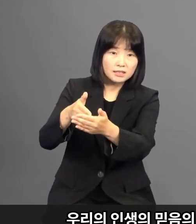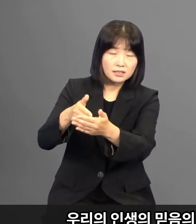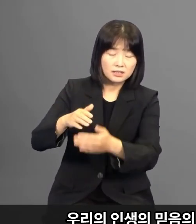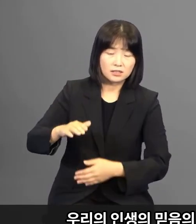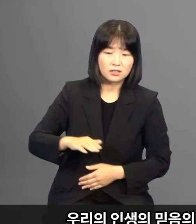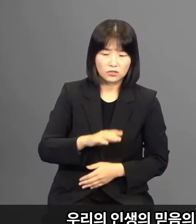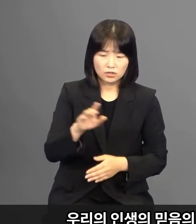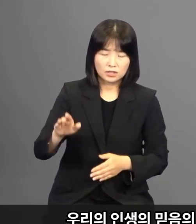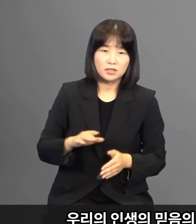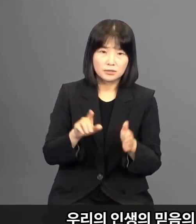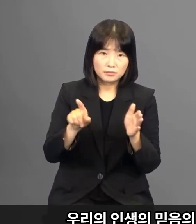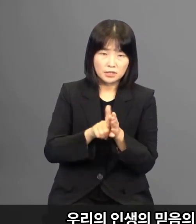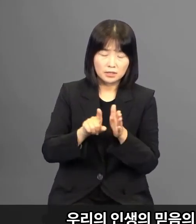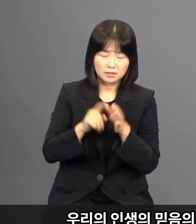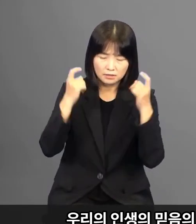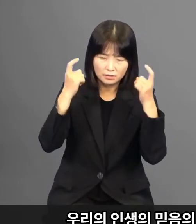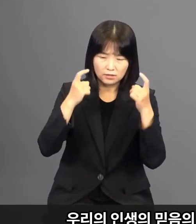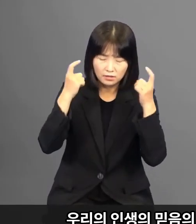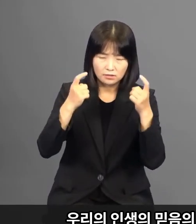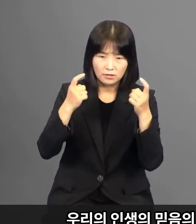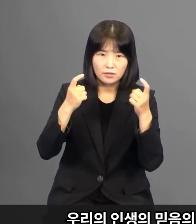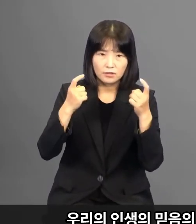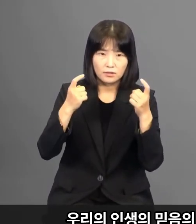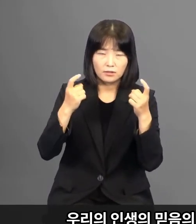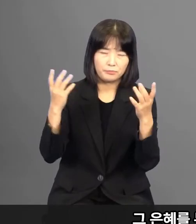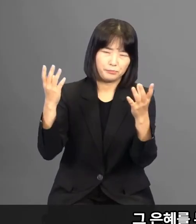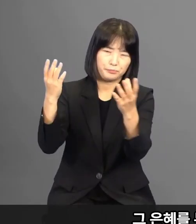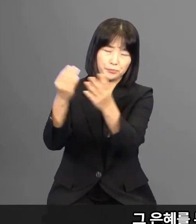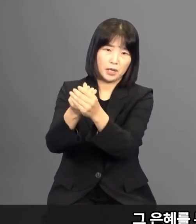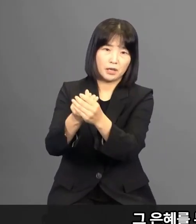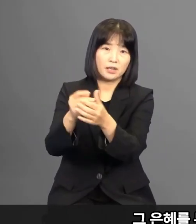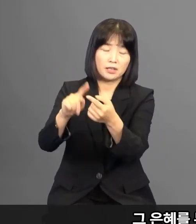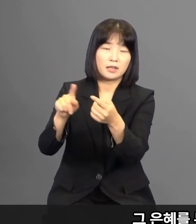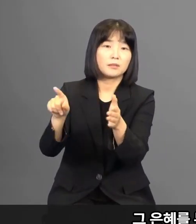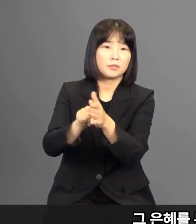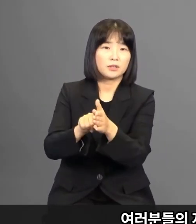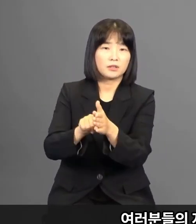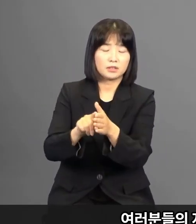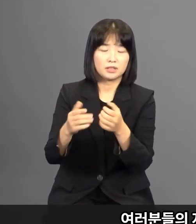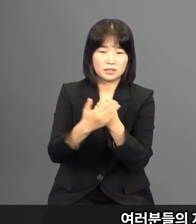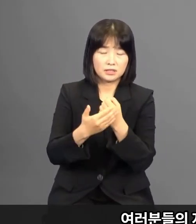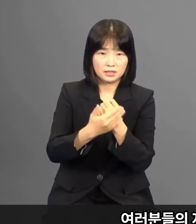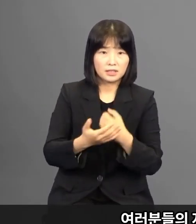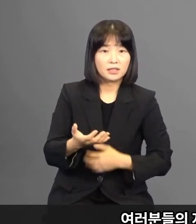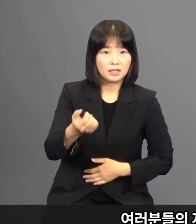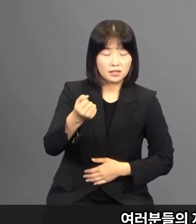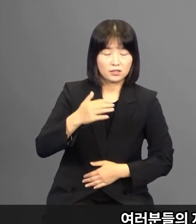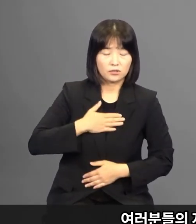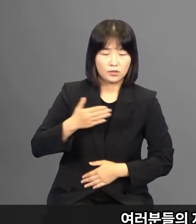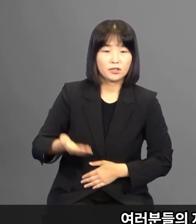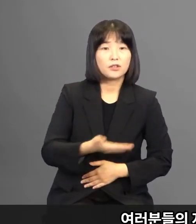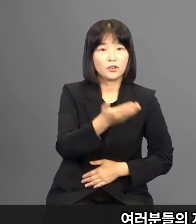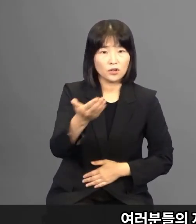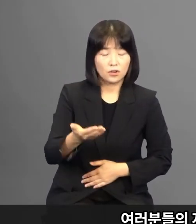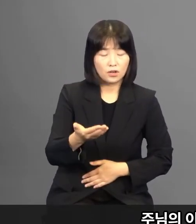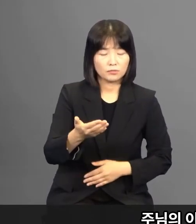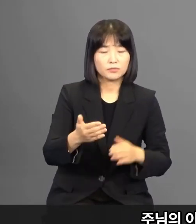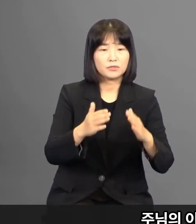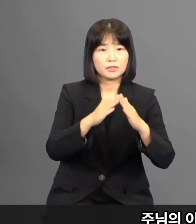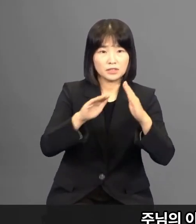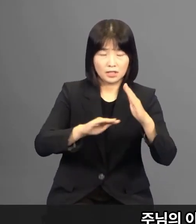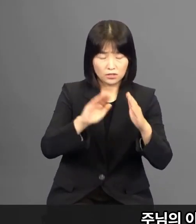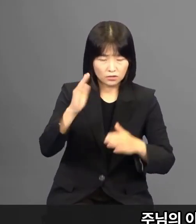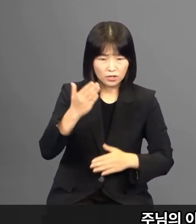여정을 완주하게 될 줄로 믿습니다. 그 은혜를 누리는 저와 여러분들과 여러분들의 자녀들과 가정이 되시기를